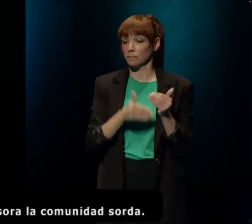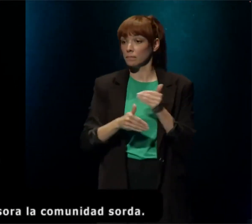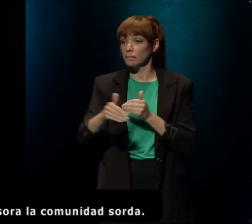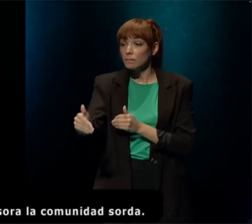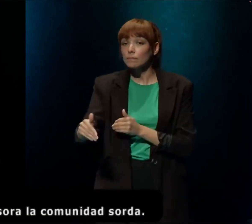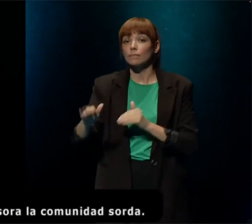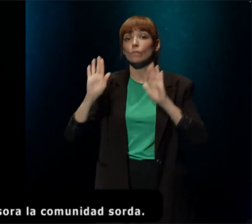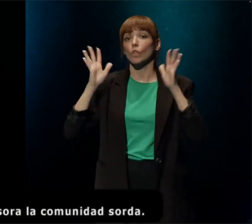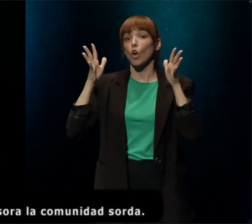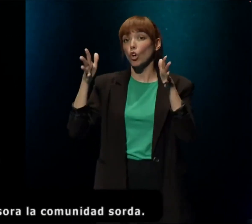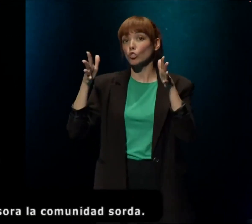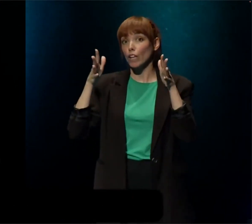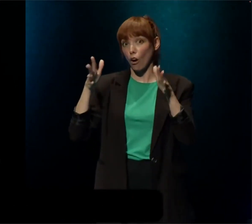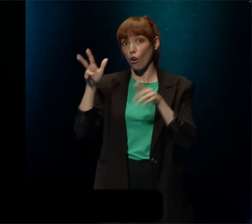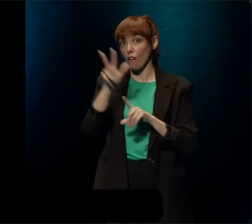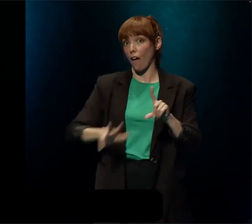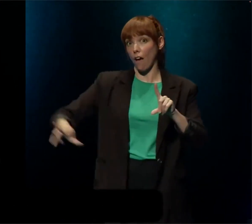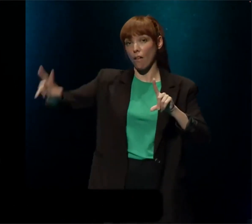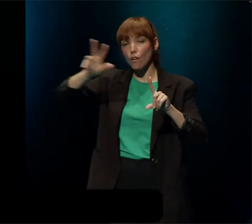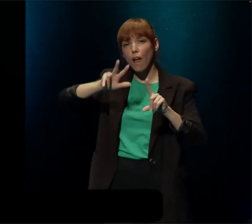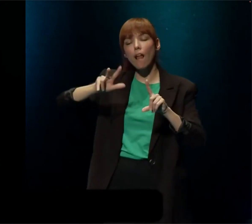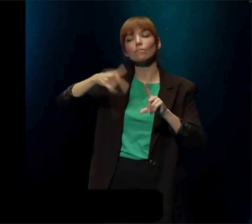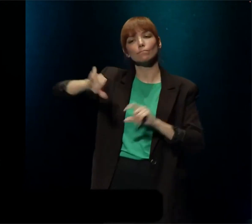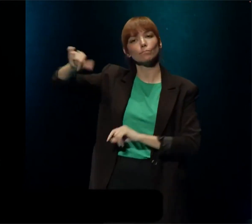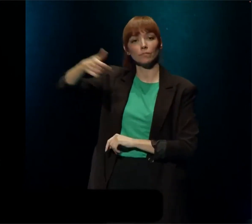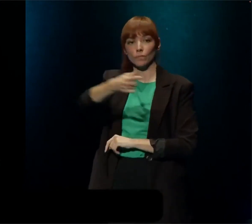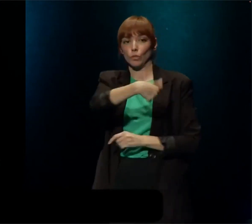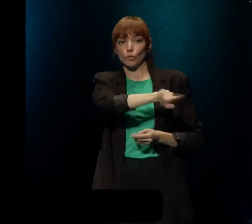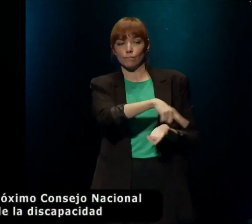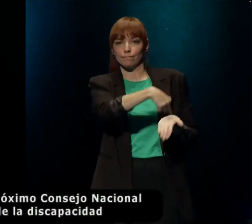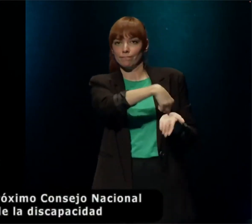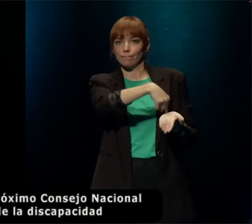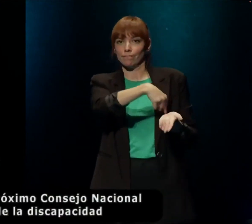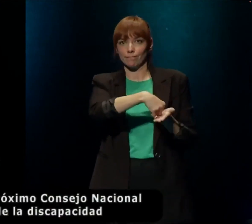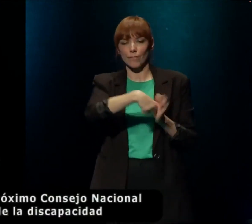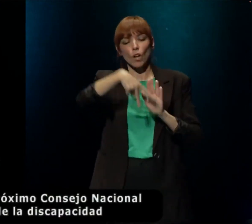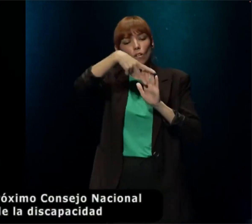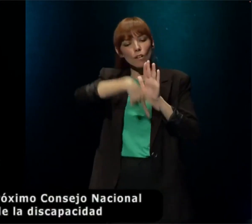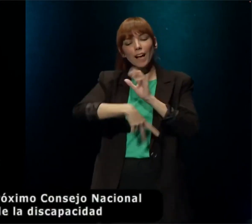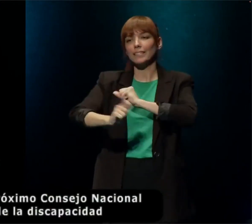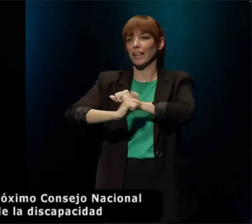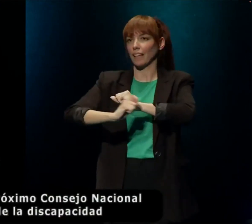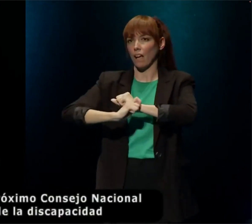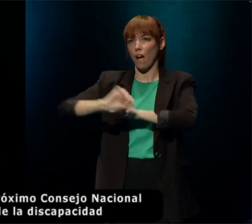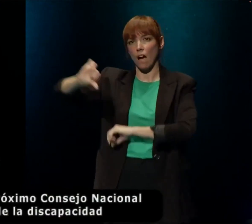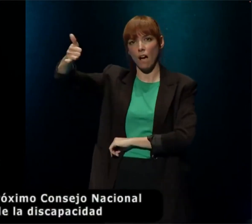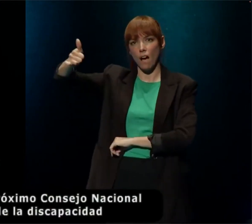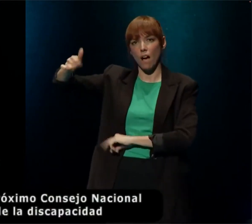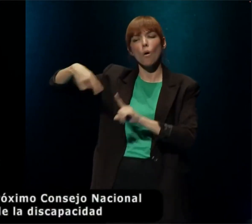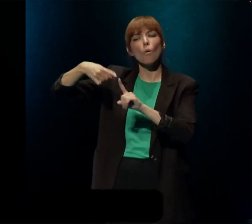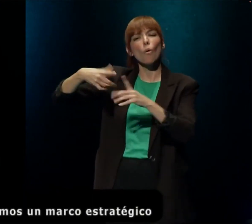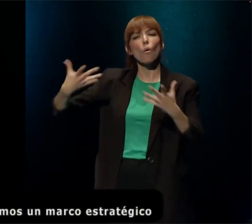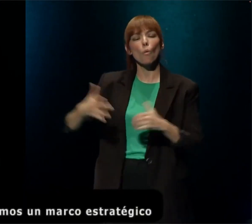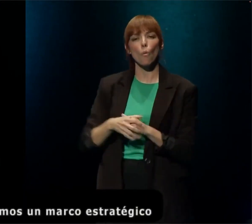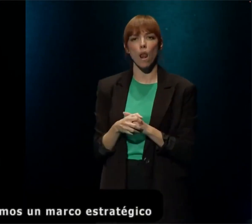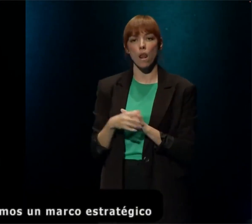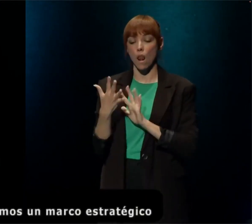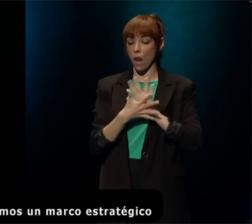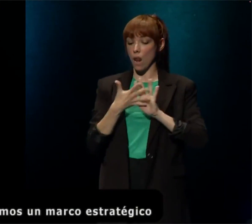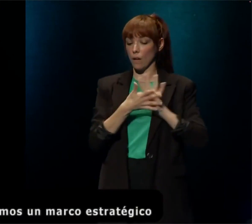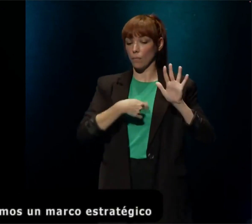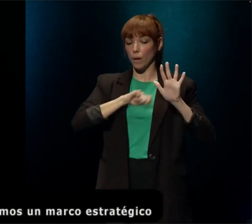aprobaremos, como me pedíais, un marco estratégico para la revitalización de la lengua de signos